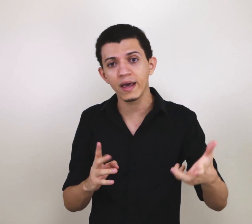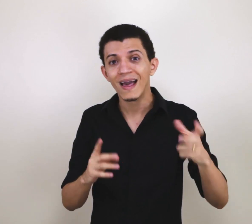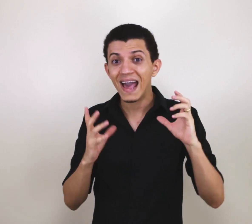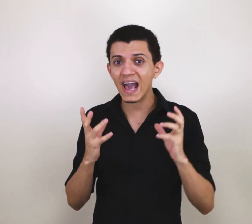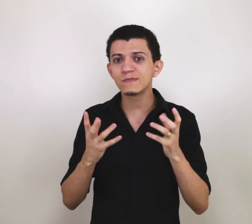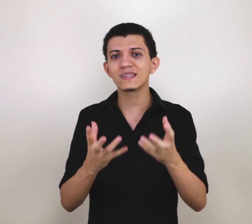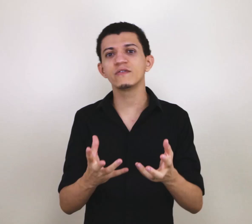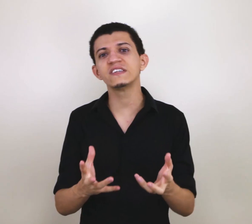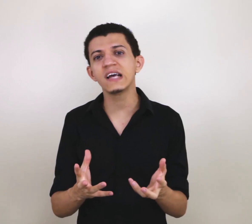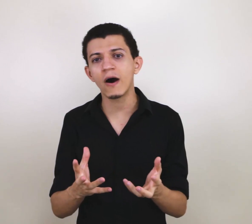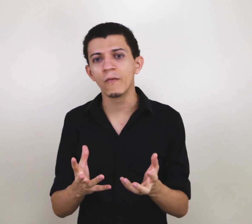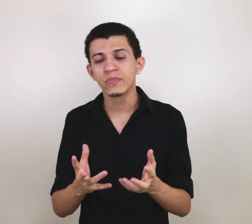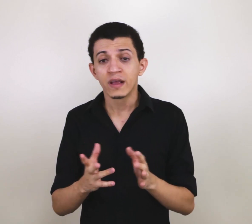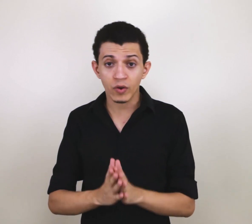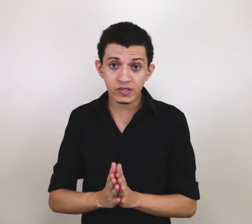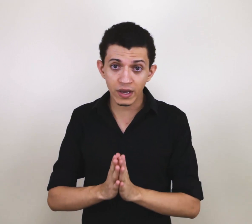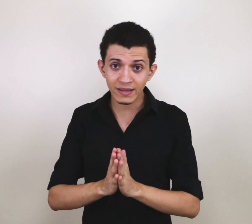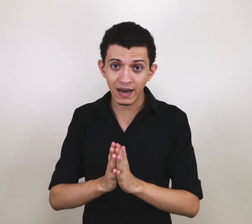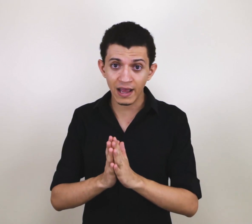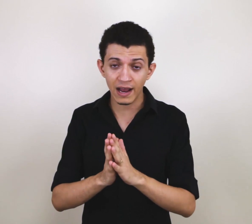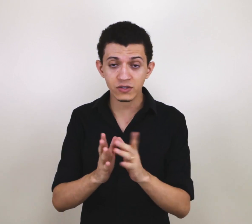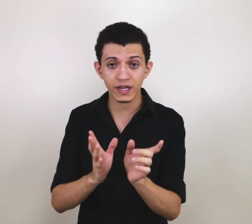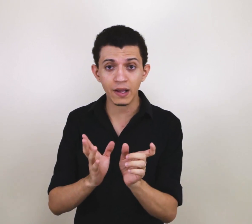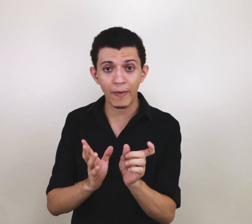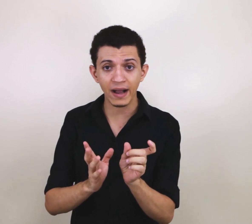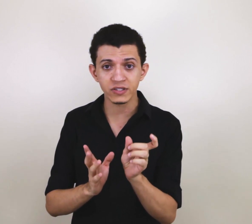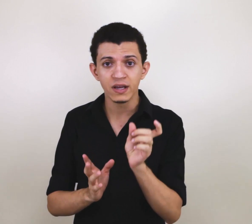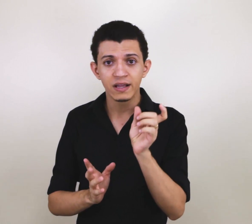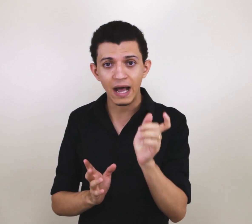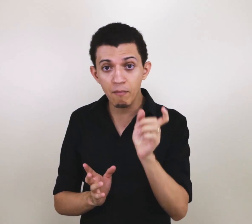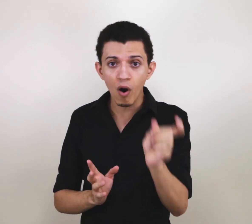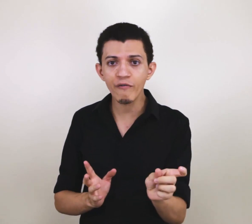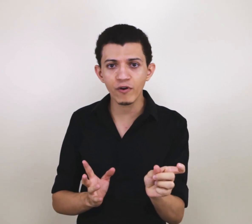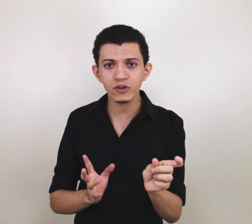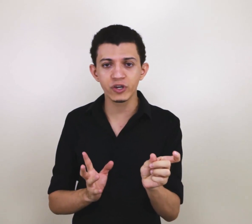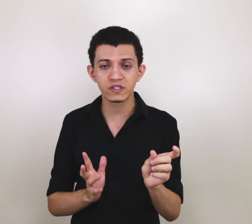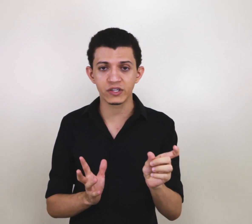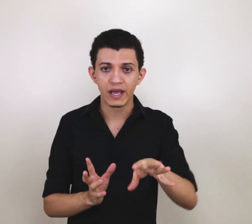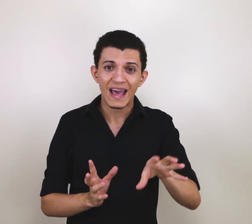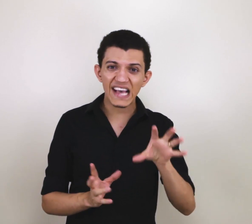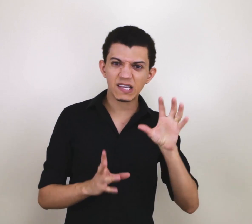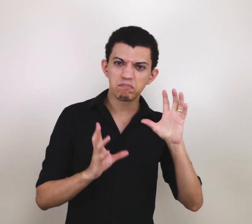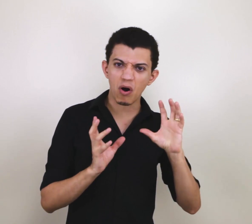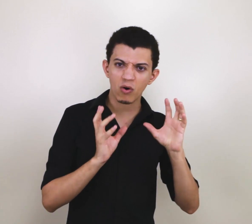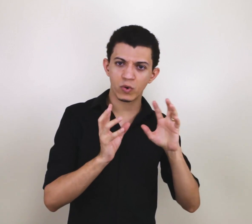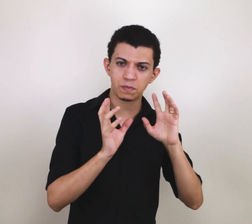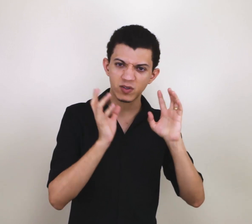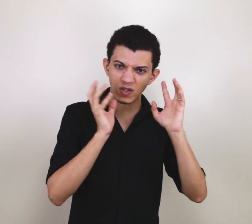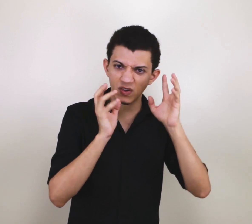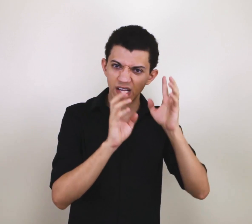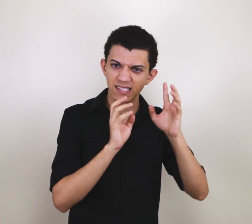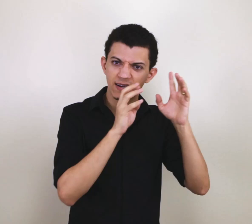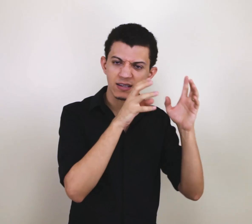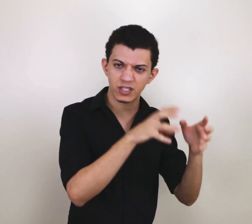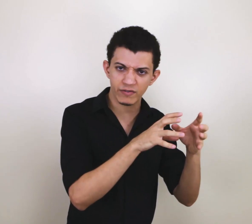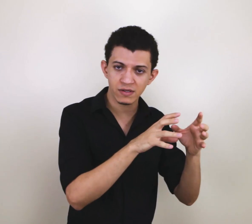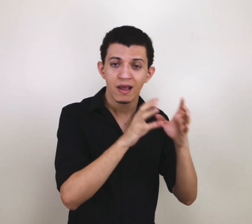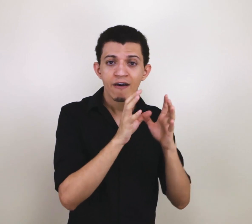ruim, é a expressão facial. Então isso aí está relacionado à parte da morfologia, ou seja, esse bloco, expressões faciais negativas,